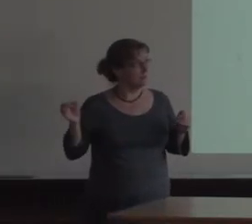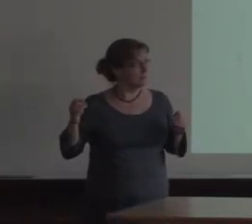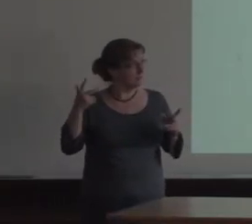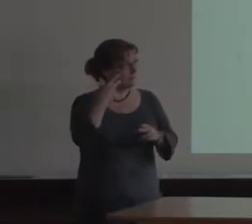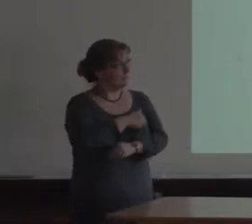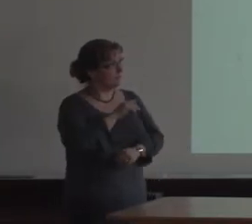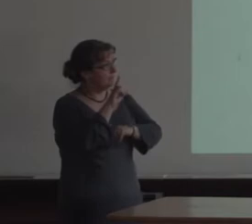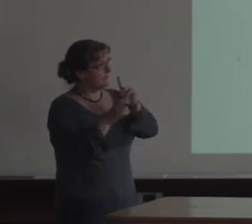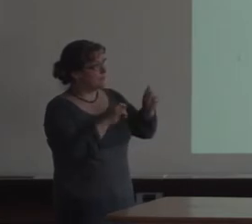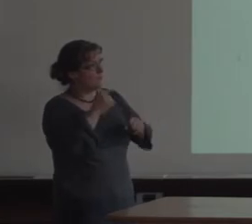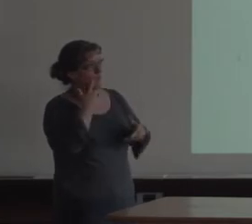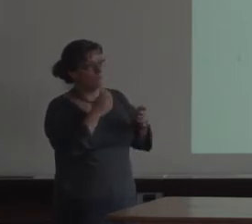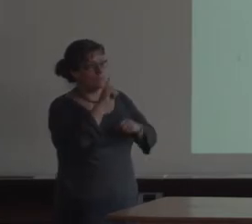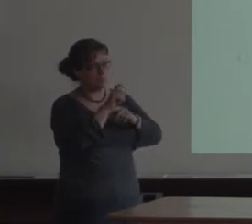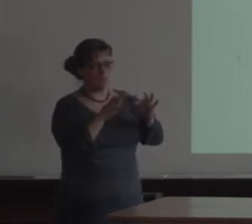vas-y.